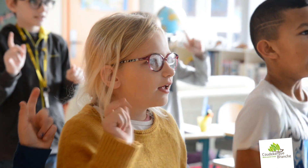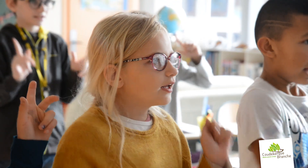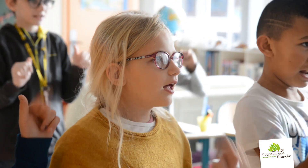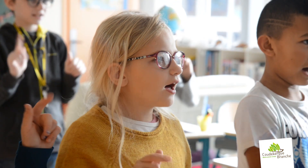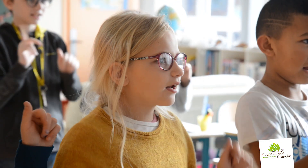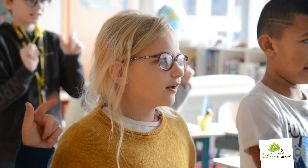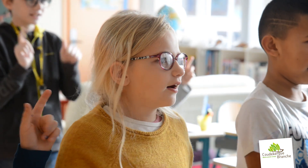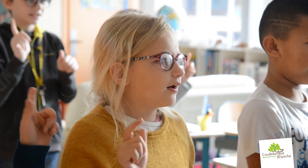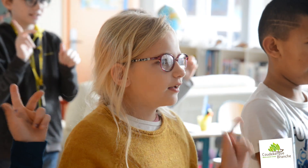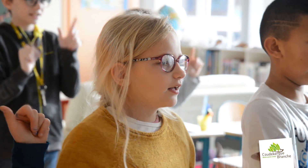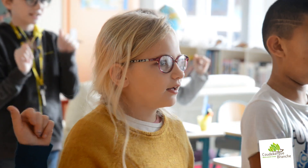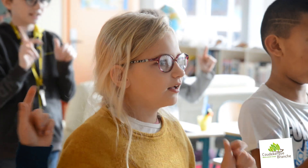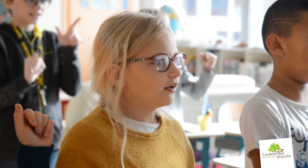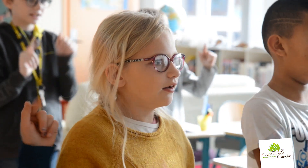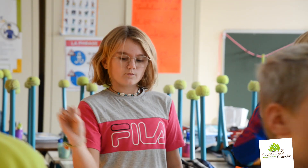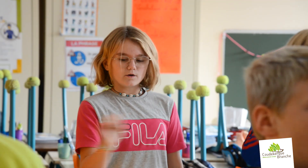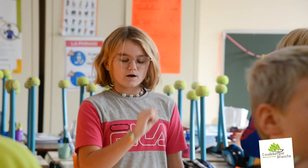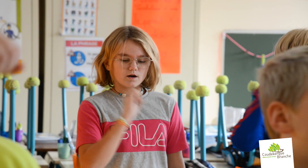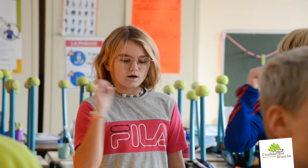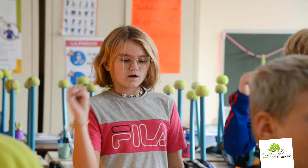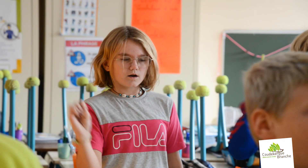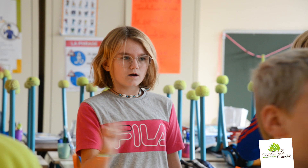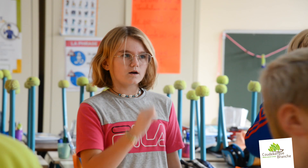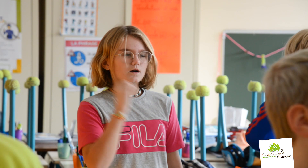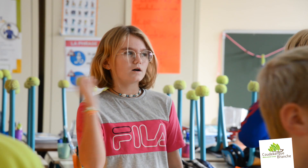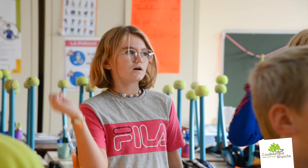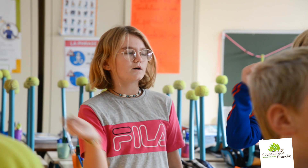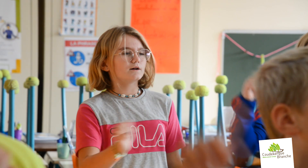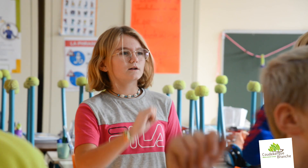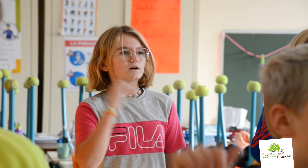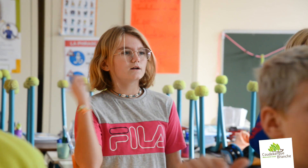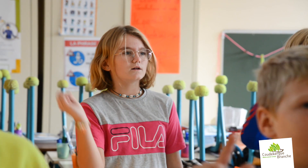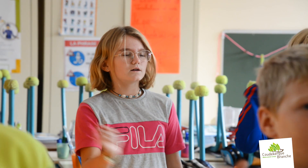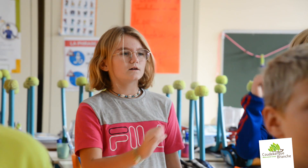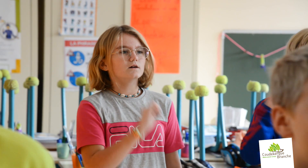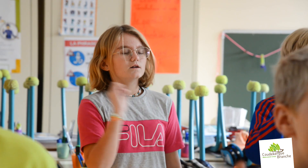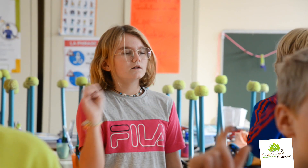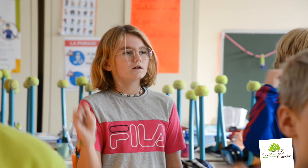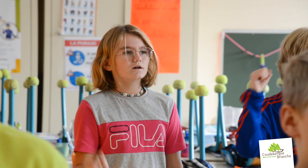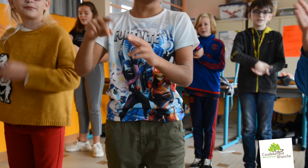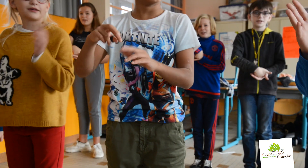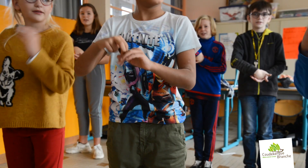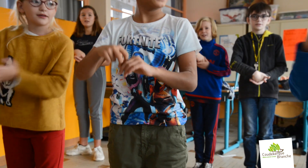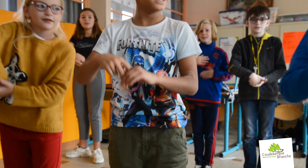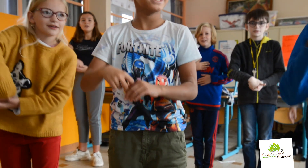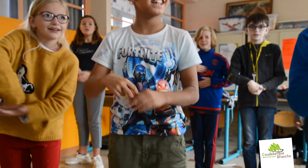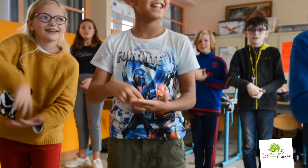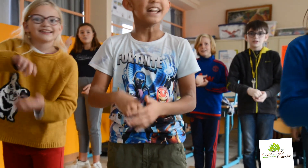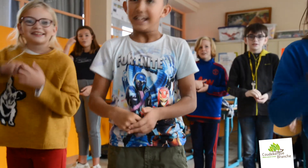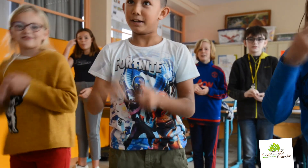moins isolés, tout ça, parce que le problème avec la surdité, c'est que c'est un handicap qui ne se voit pas. Et souvent, lorsqu'on est confronté à une personne